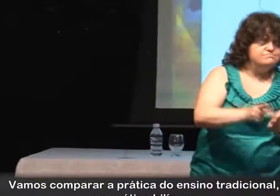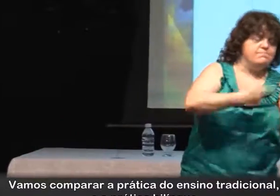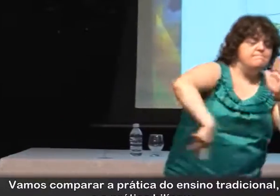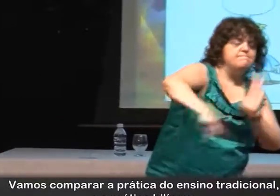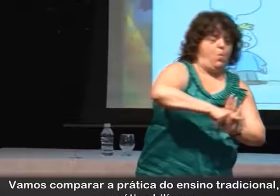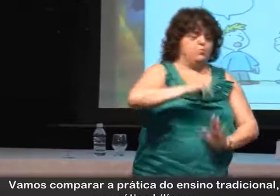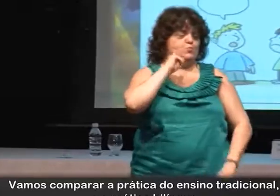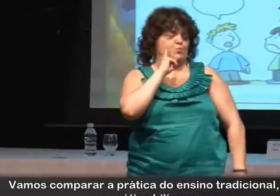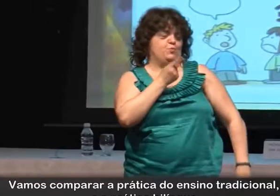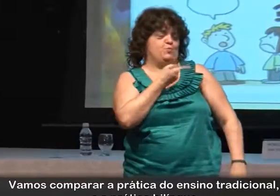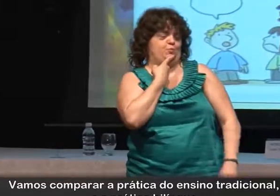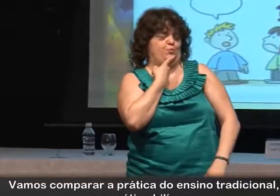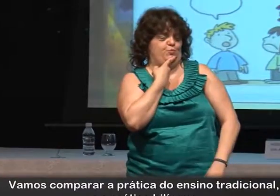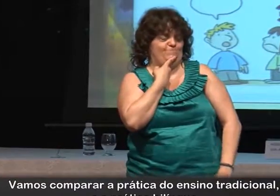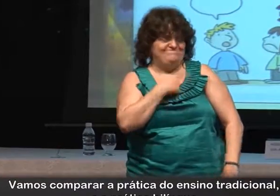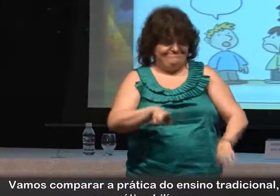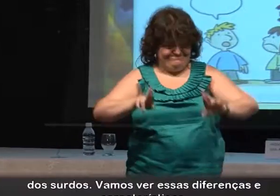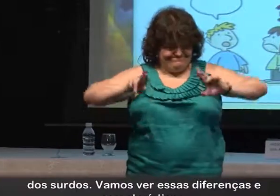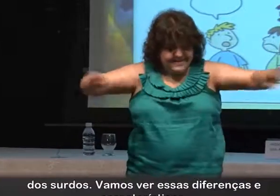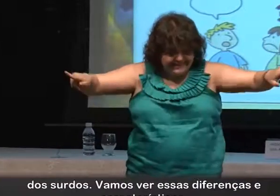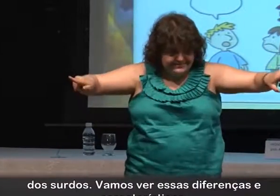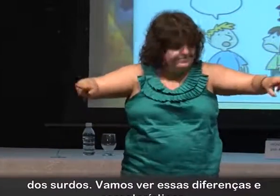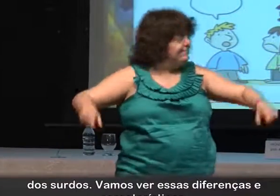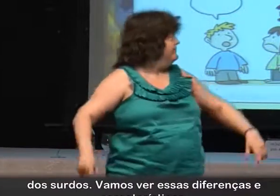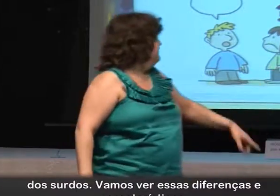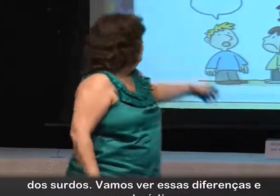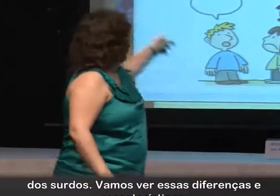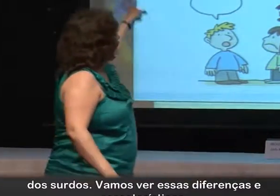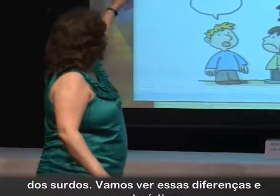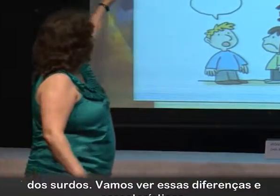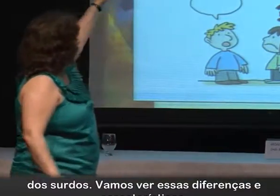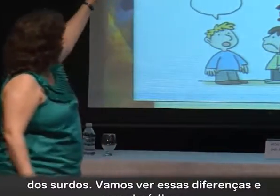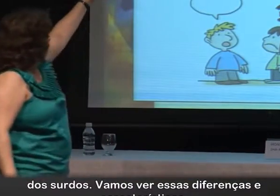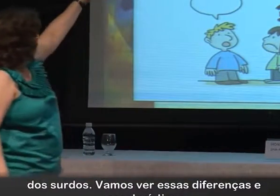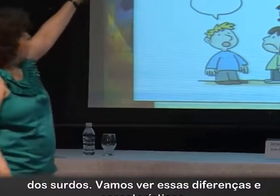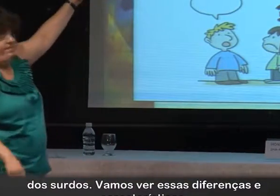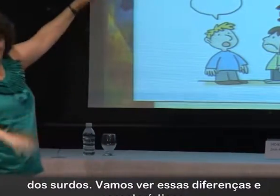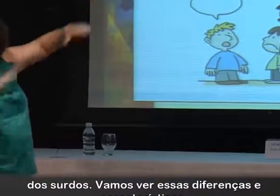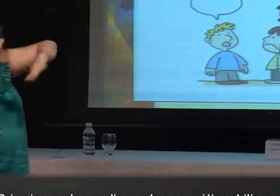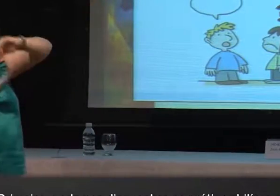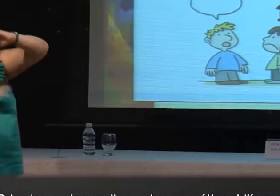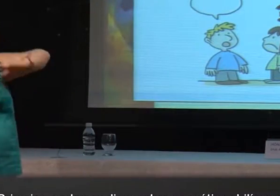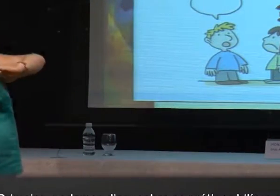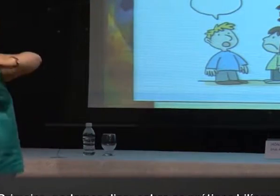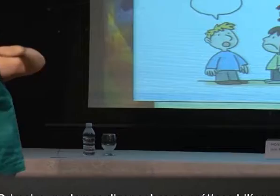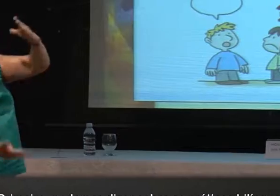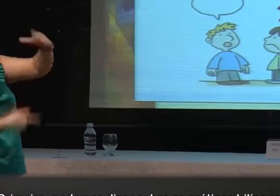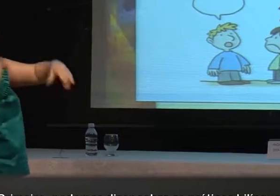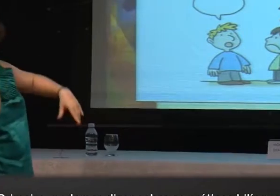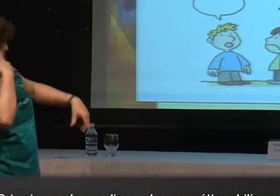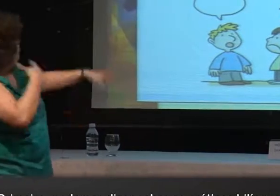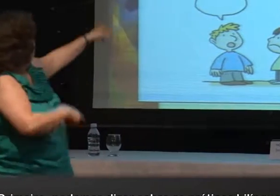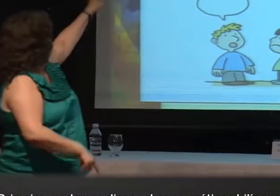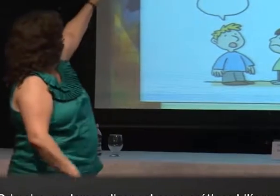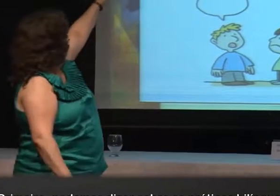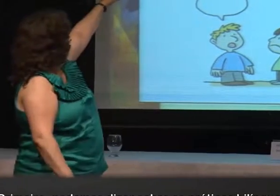e a prática bilíngue, dos surdos, né? Vamos ver essas diferenças em características. Primeiro podemos dizer que sobre as